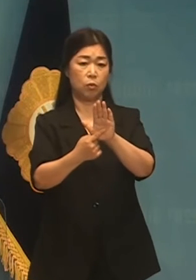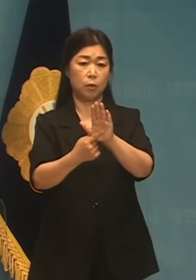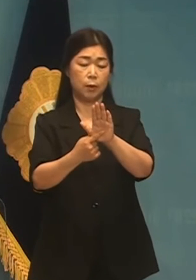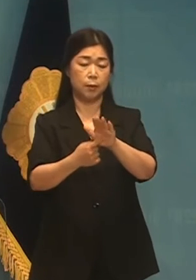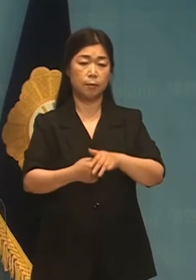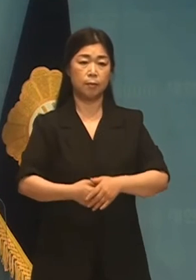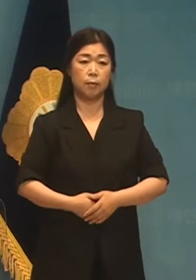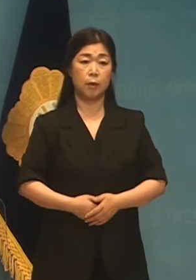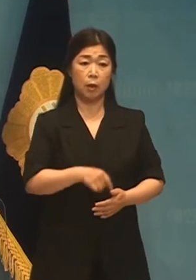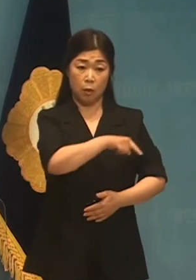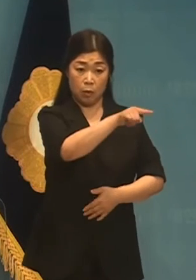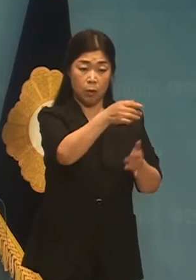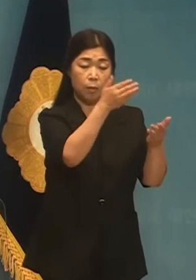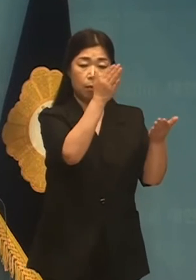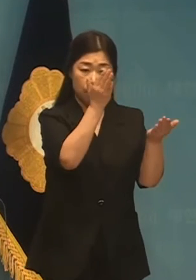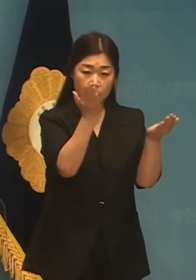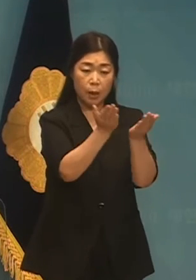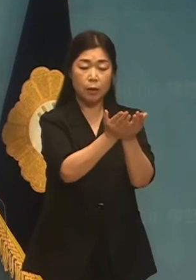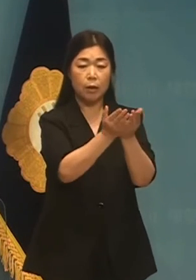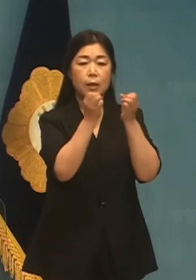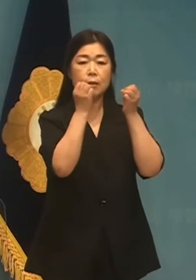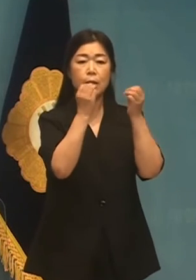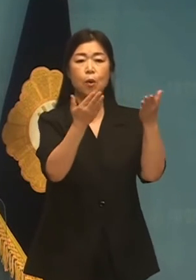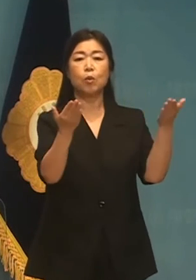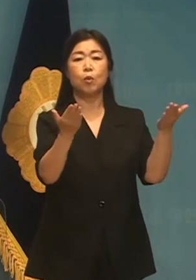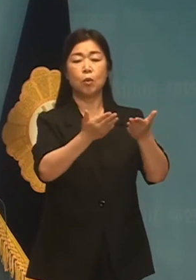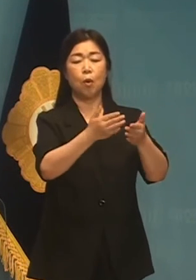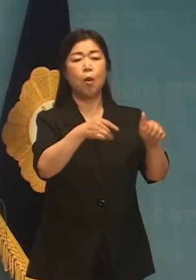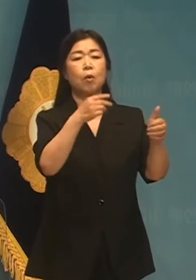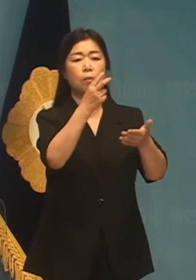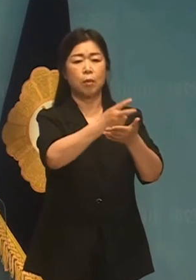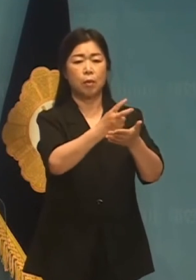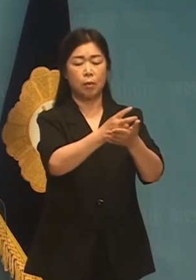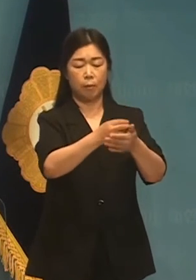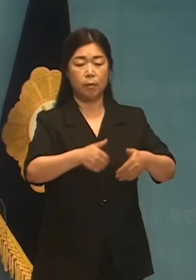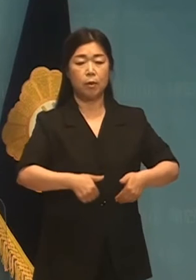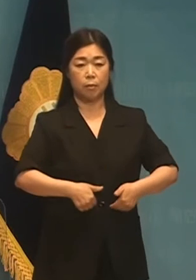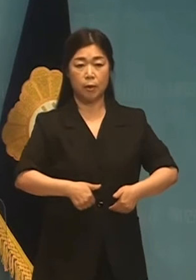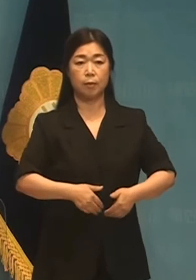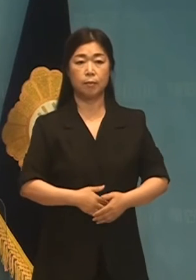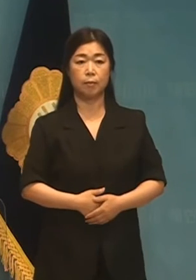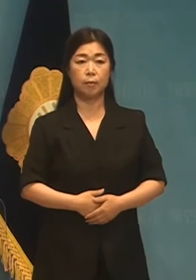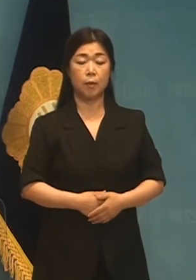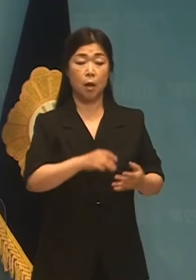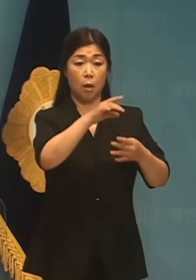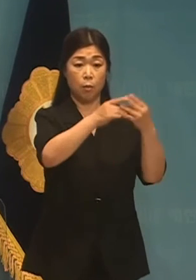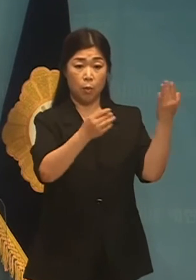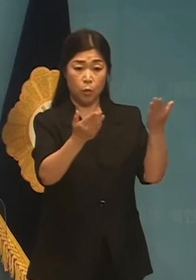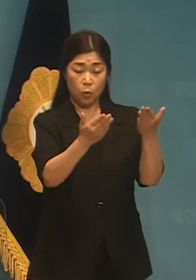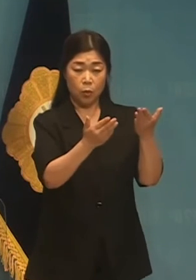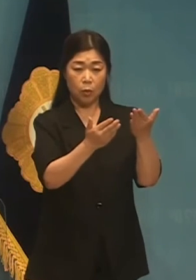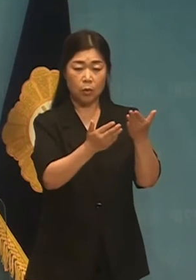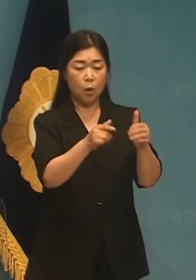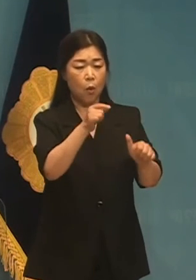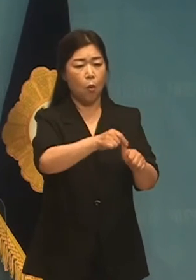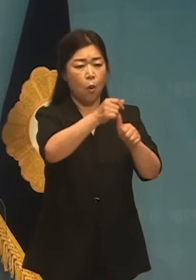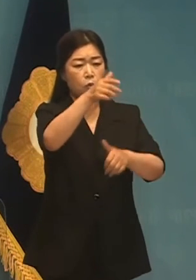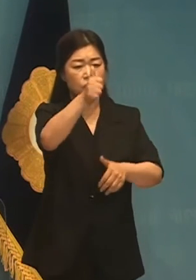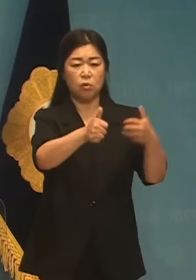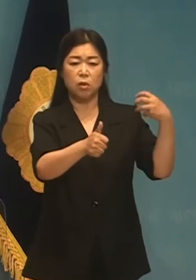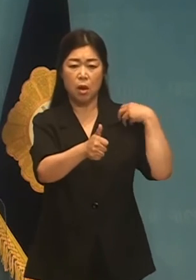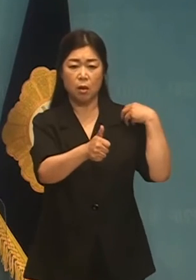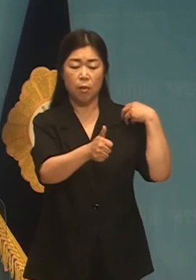있습니다. 이들의 걸맞은 새로운 노동 교육이 나와야 합니다. 플랫폼 노동이 자칫 고용주의